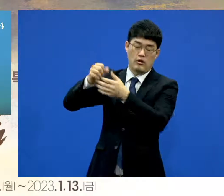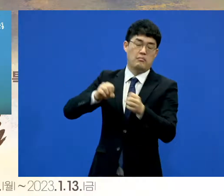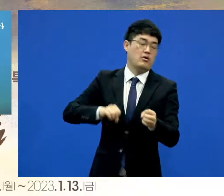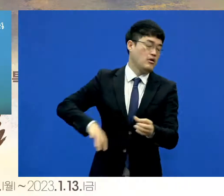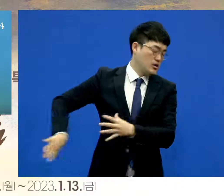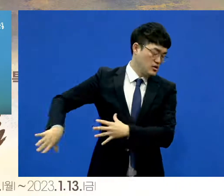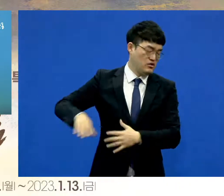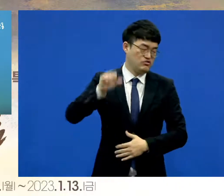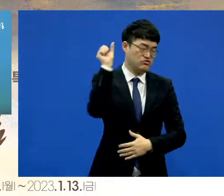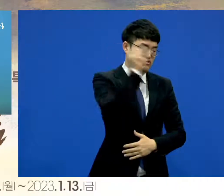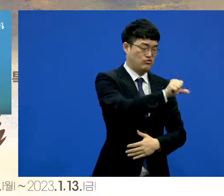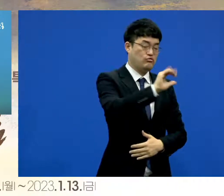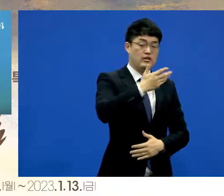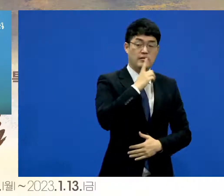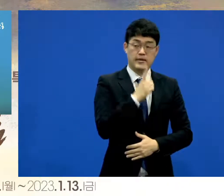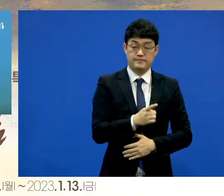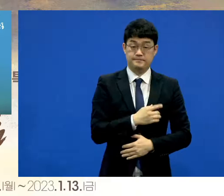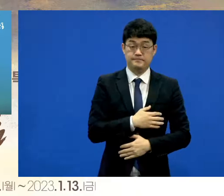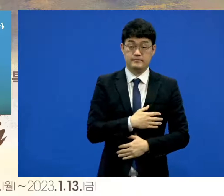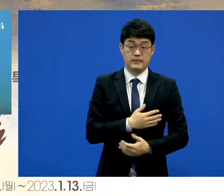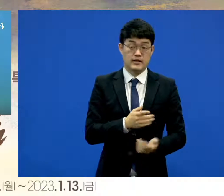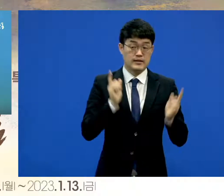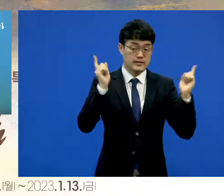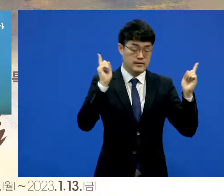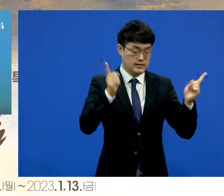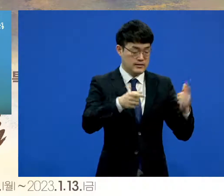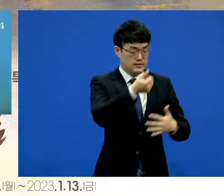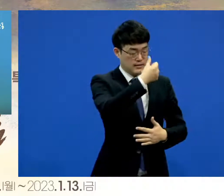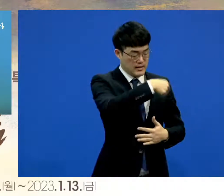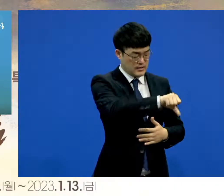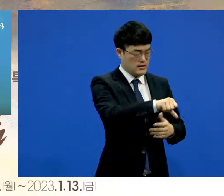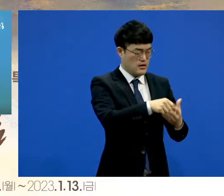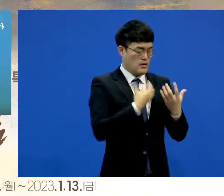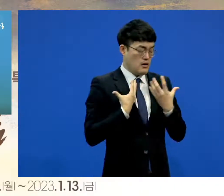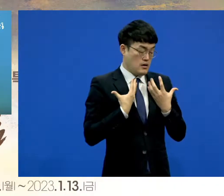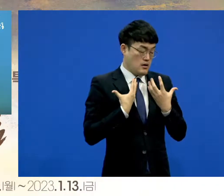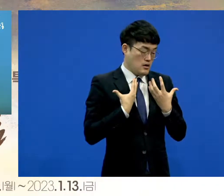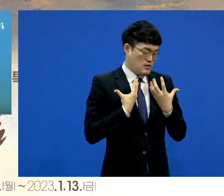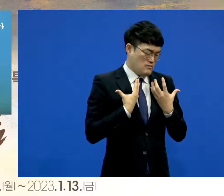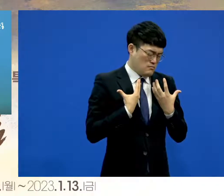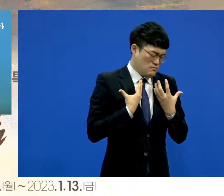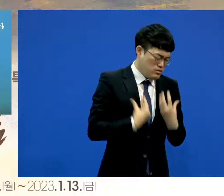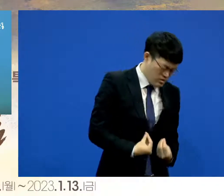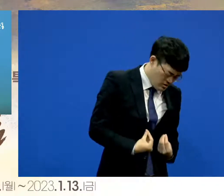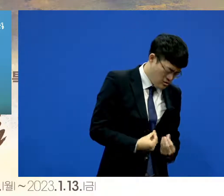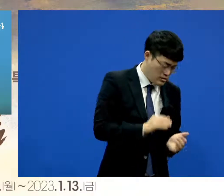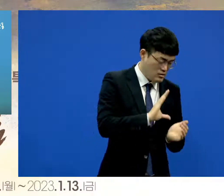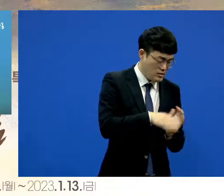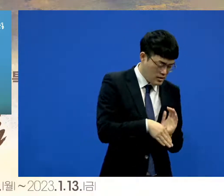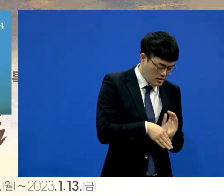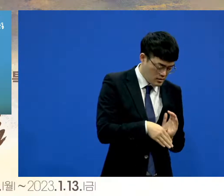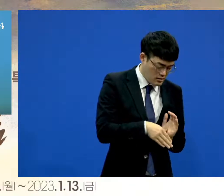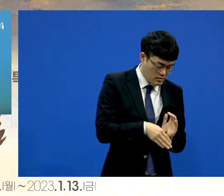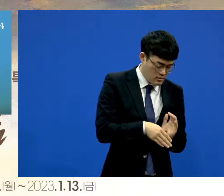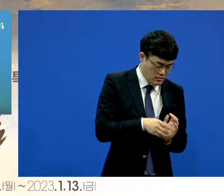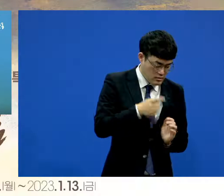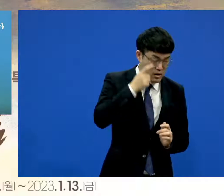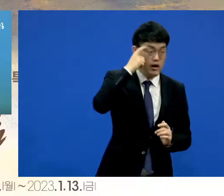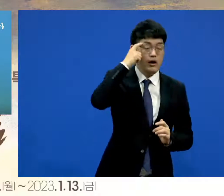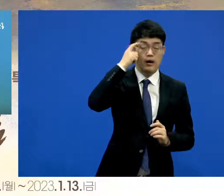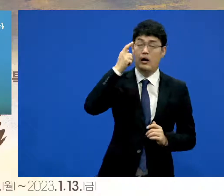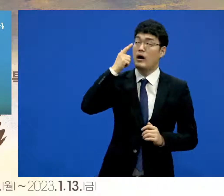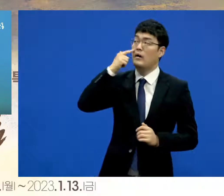자, 근데 이 탕자는 절망의 끝에서 아버지의 집을 기억해냈습니다. 그리고 이제 품꾼의 하나로